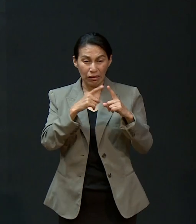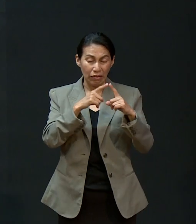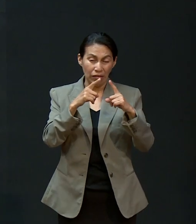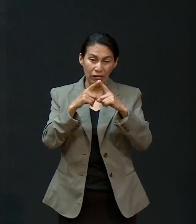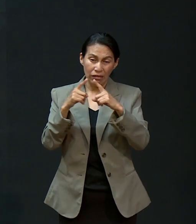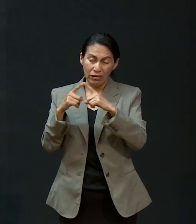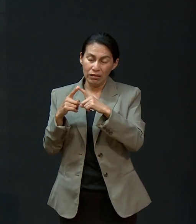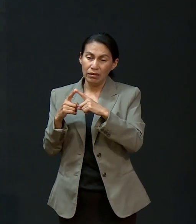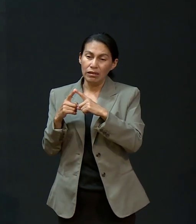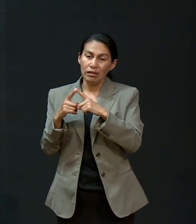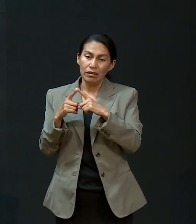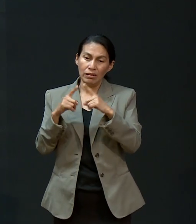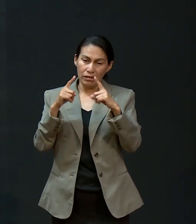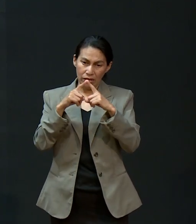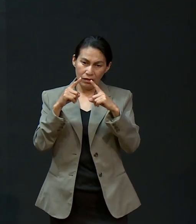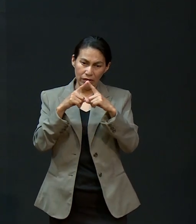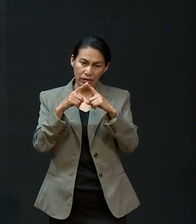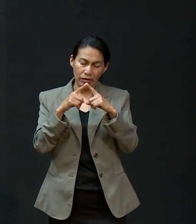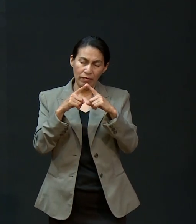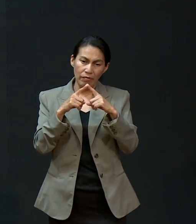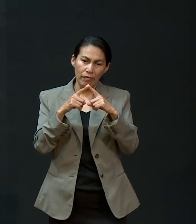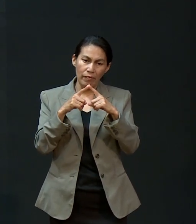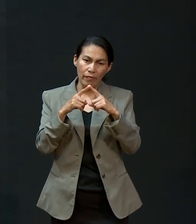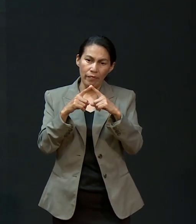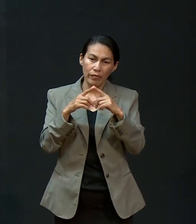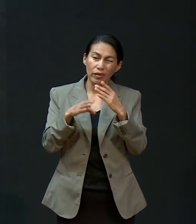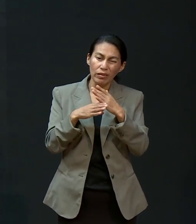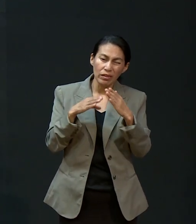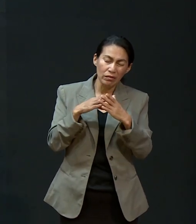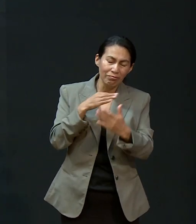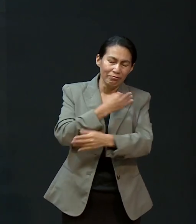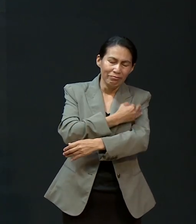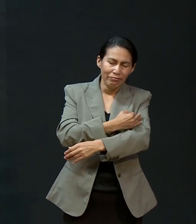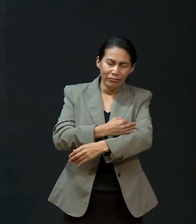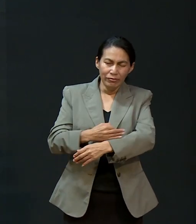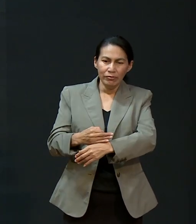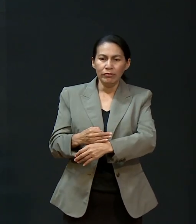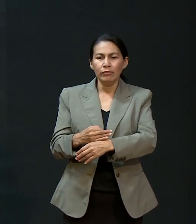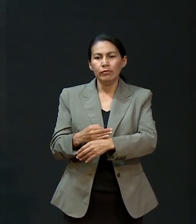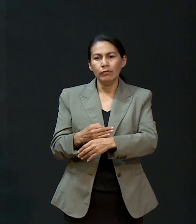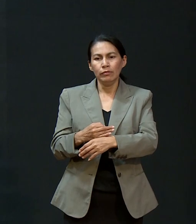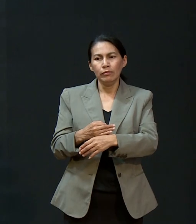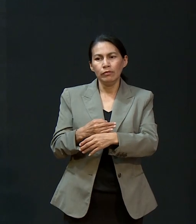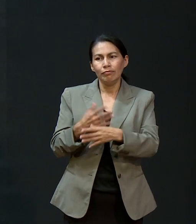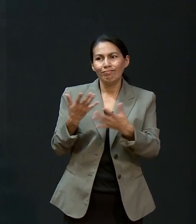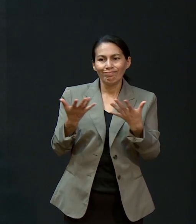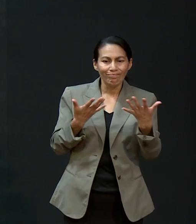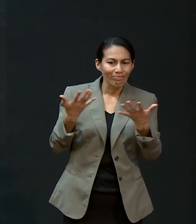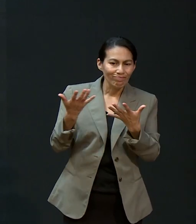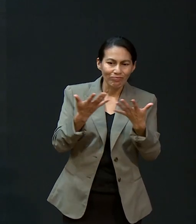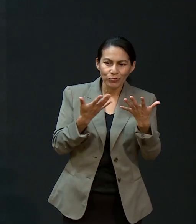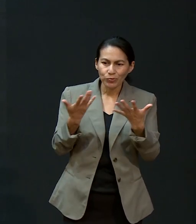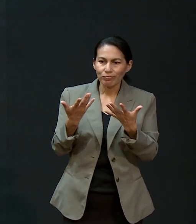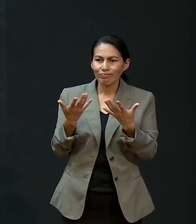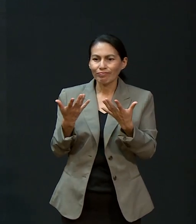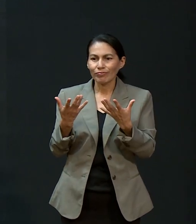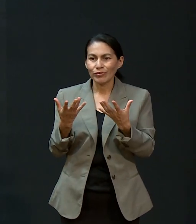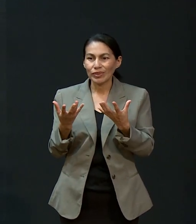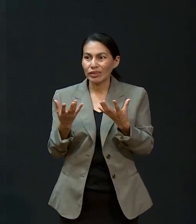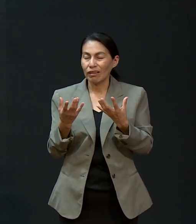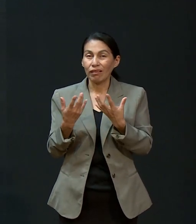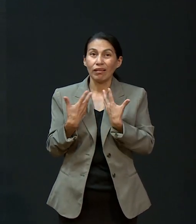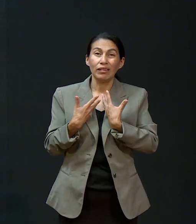las responsabilidades que tenía en la iglesia, también cosas este, familiares y también pues de amigos